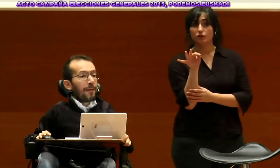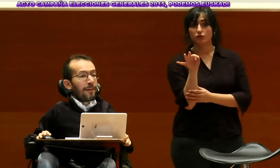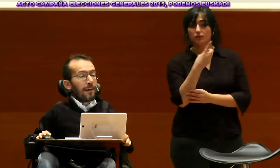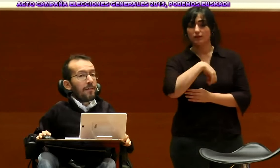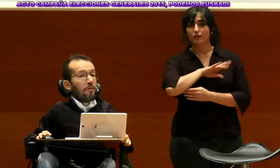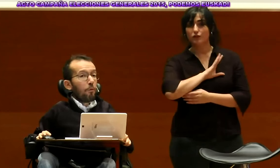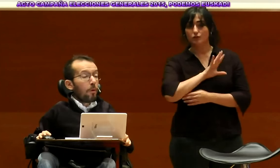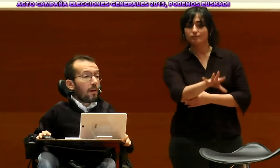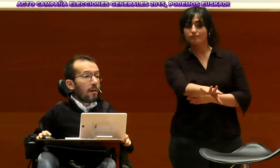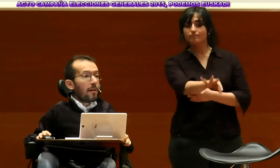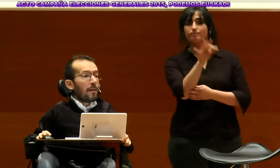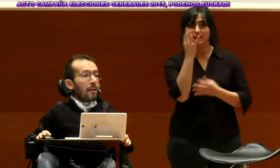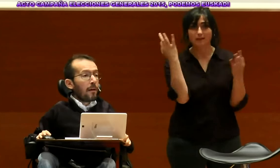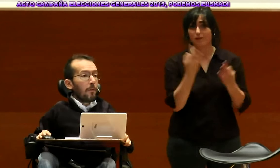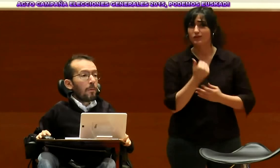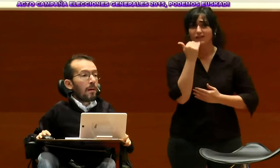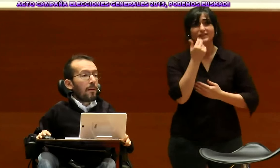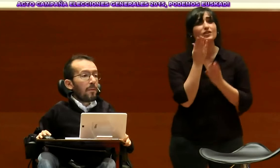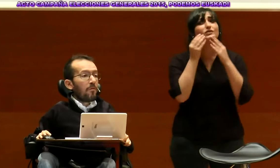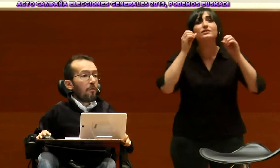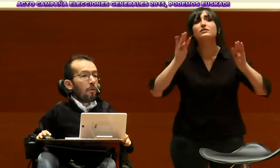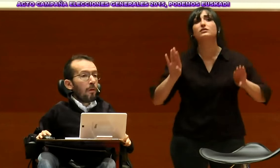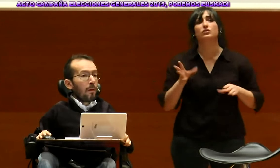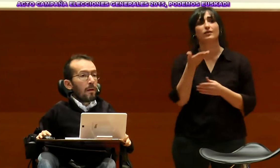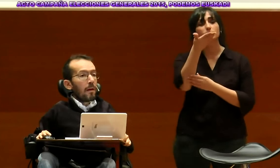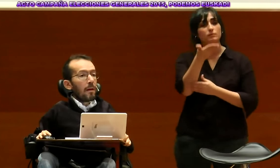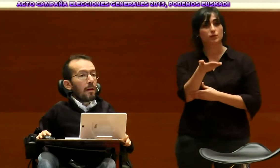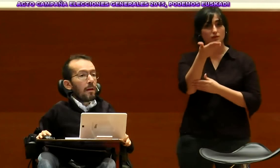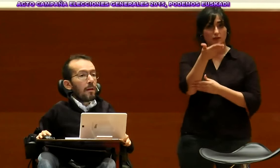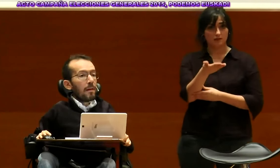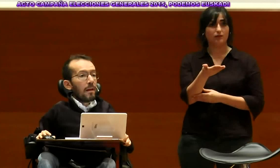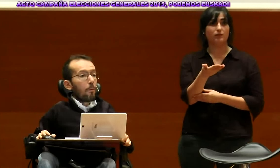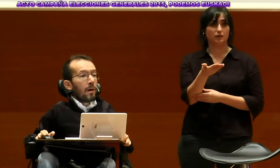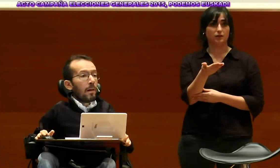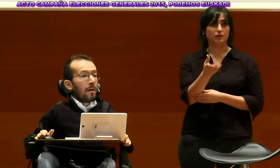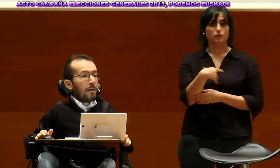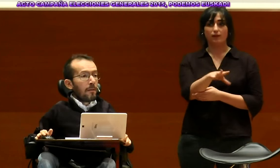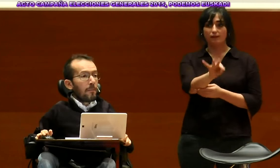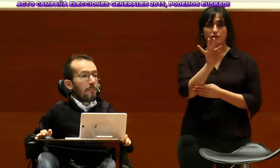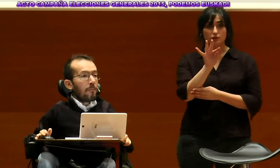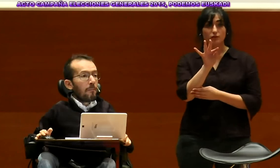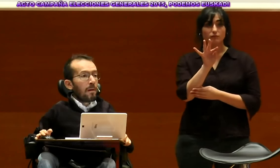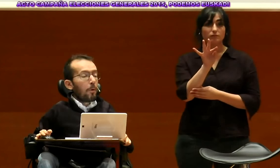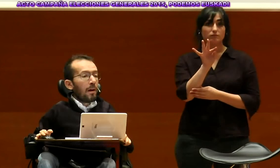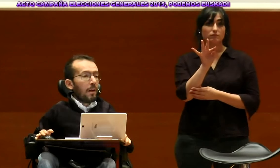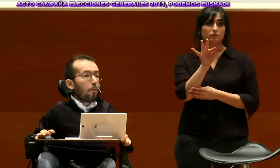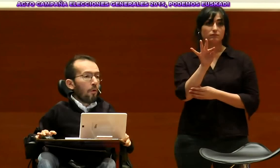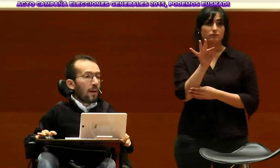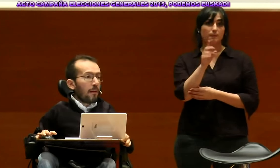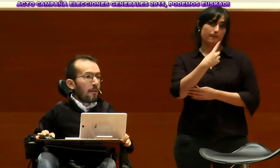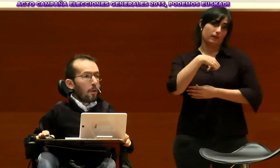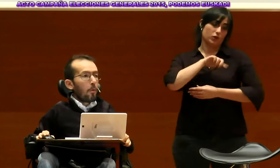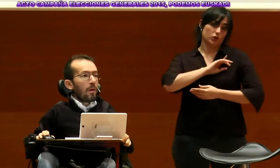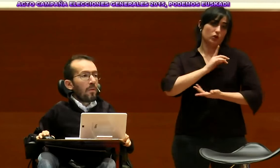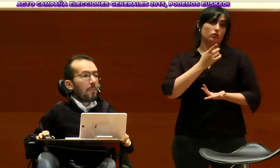tomar, es histórica y es una decisión de la cual vamos a